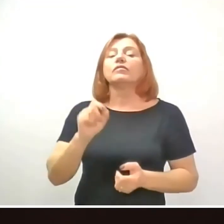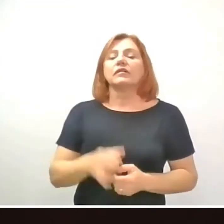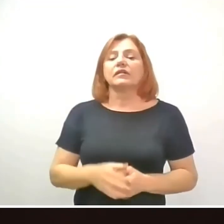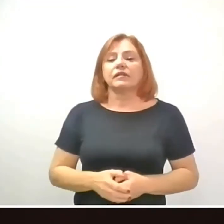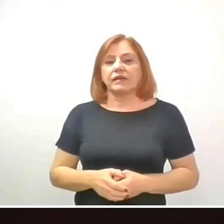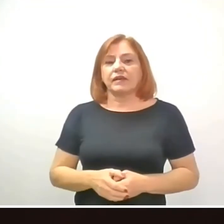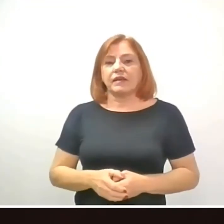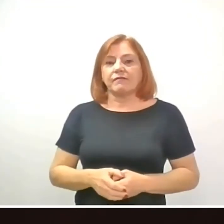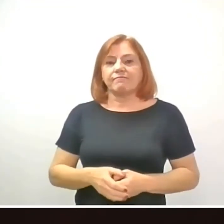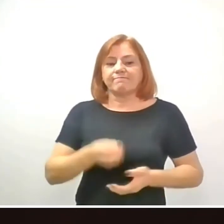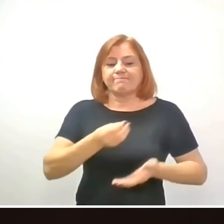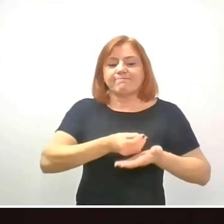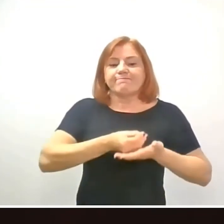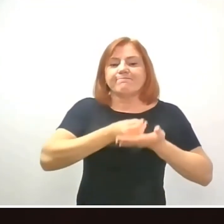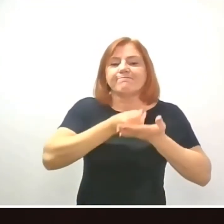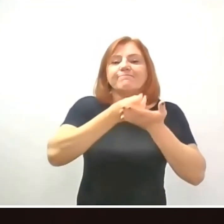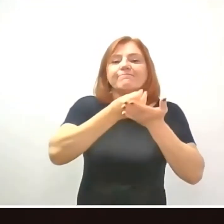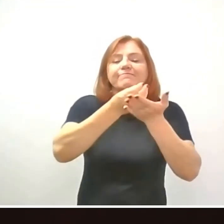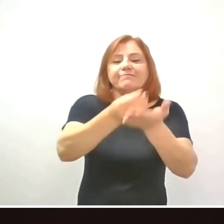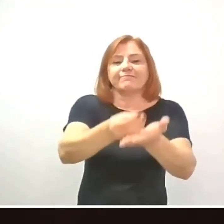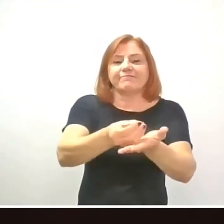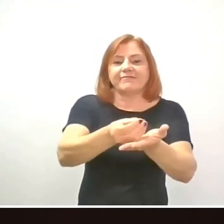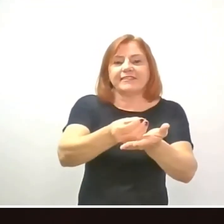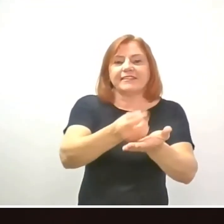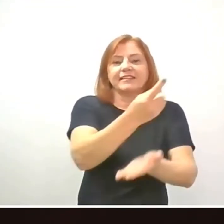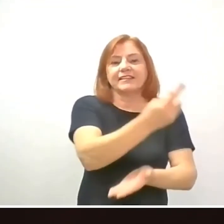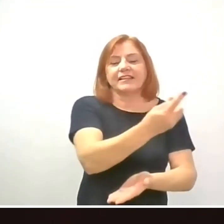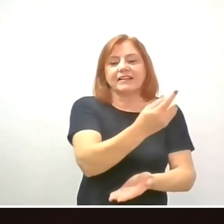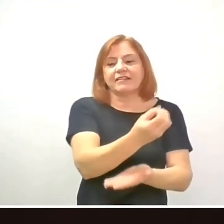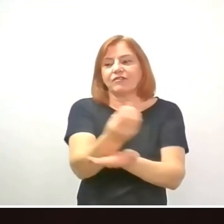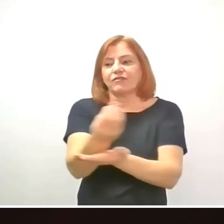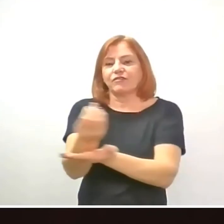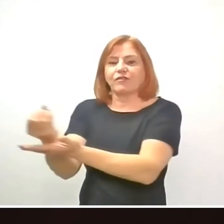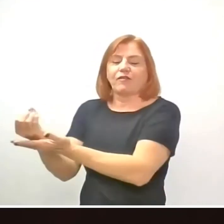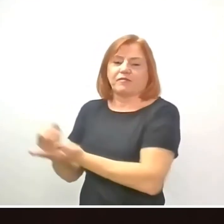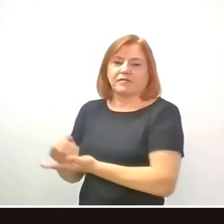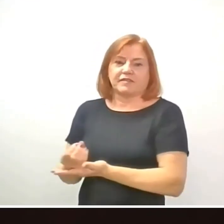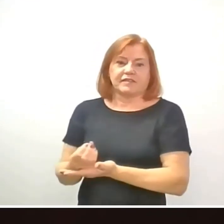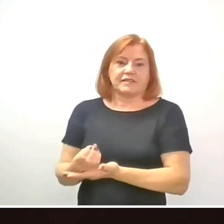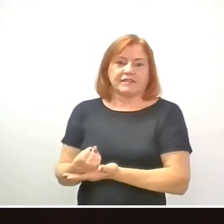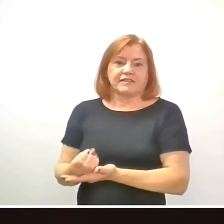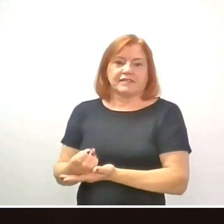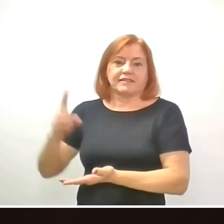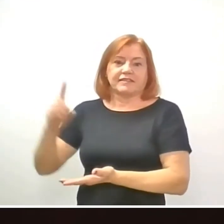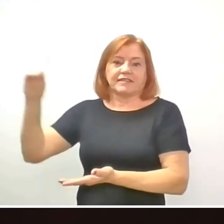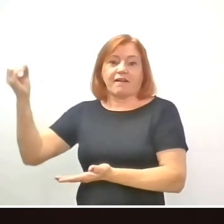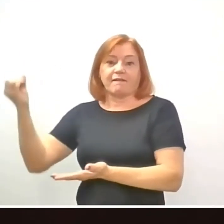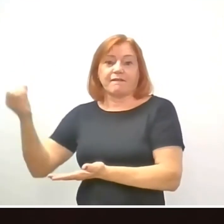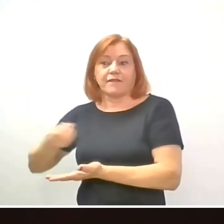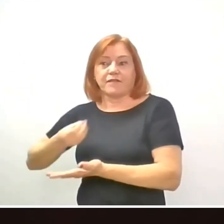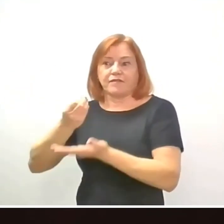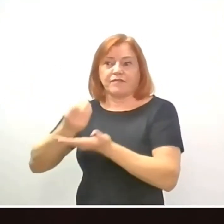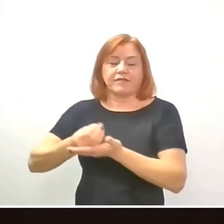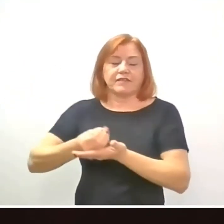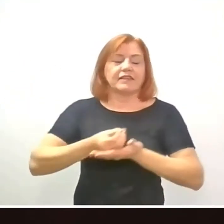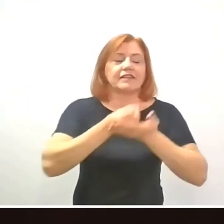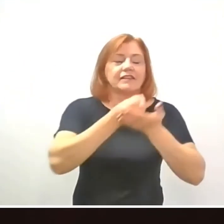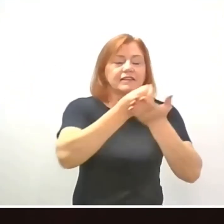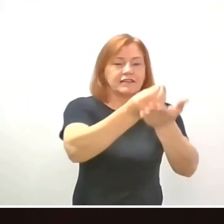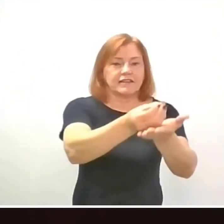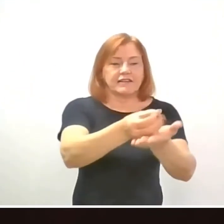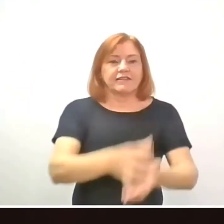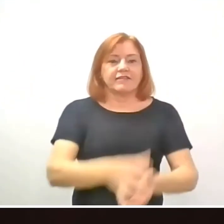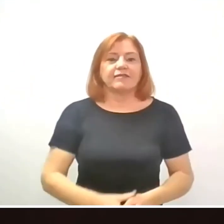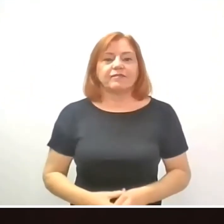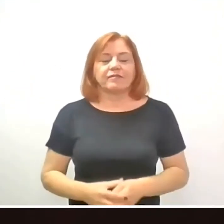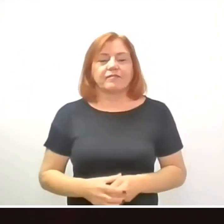Com vara de ferro as regerás, e as despedaçarás como um vaso de oleiro. Irmão, aqui parece